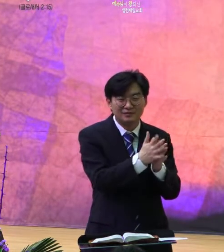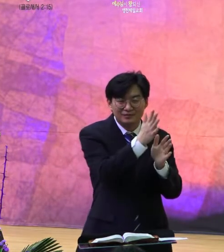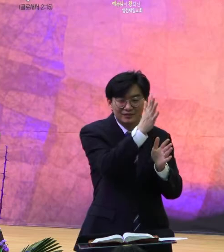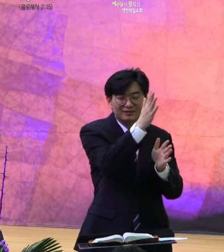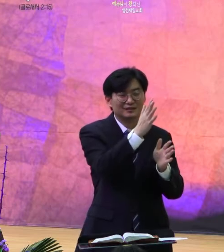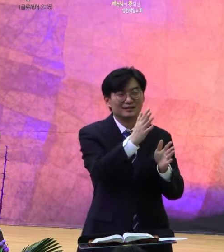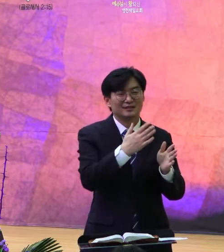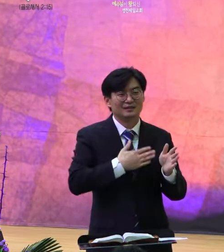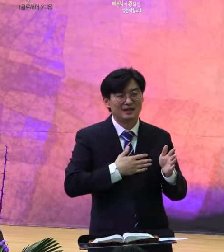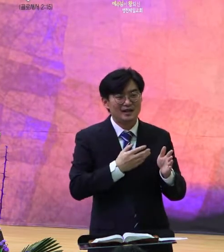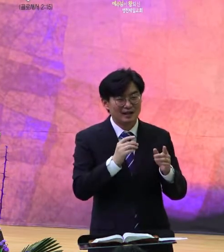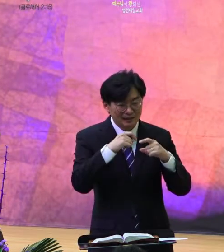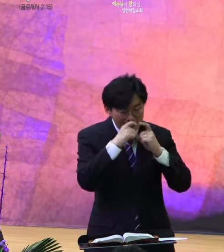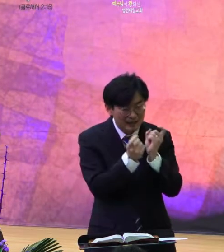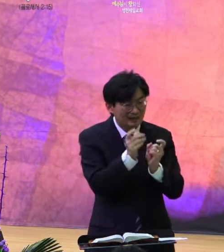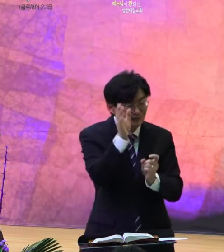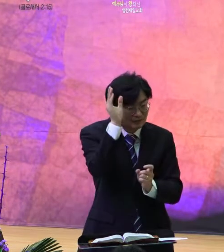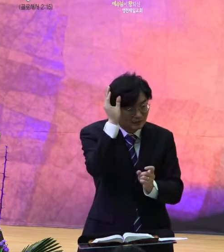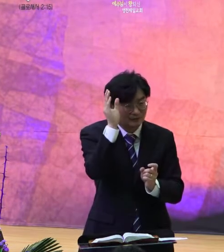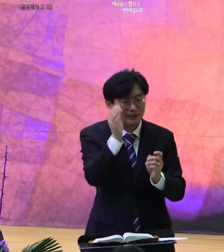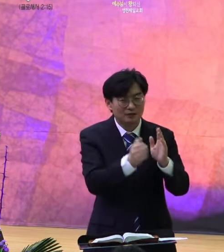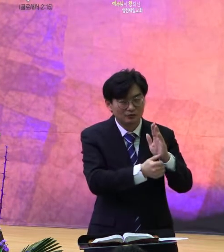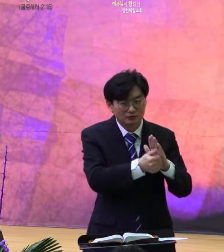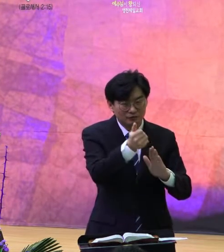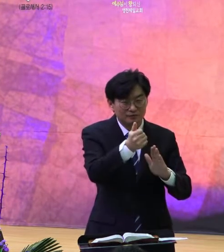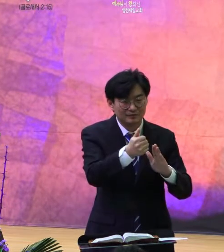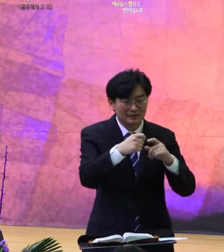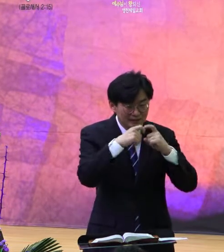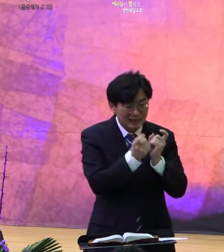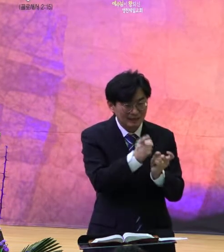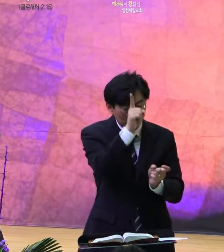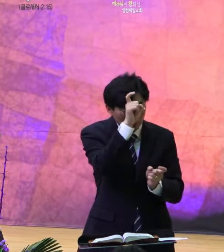꿈만 추구하려고 하지는 않았는지를 돌아보기를 바랍니다.